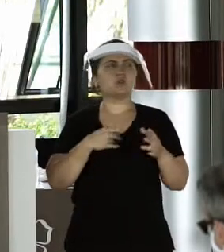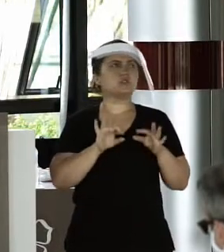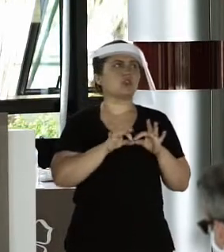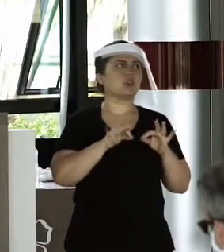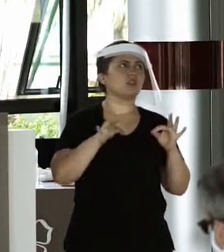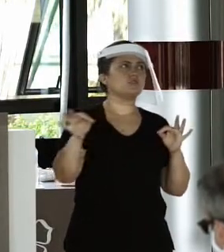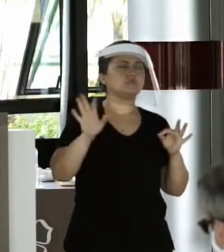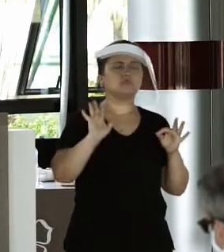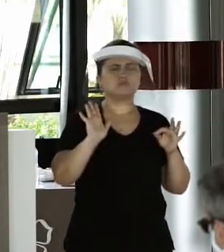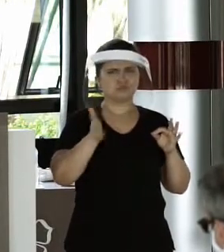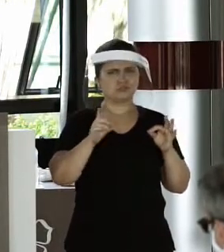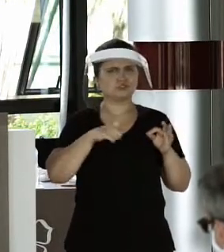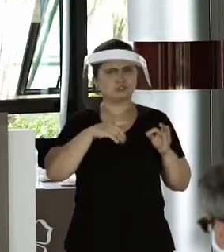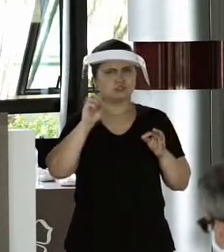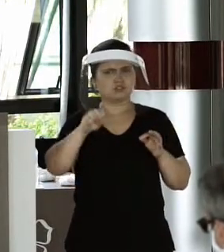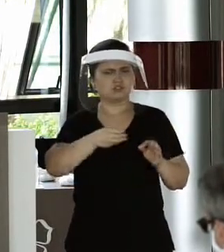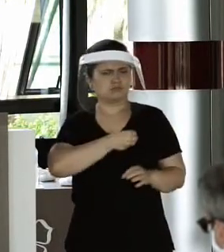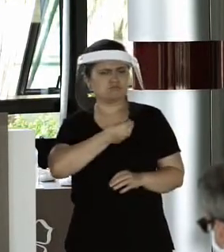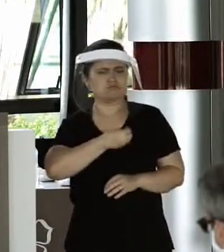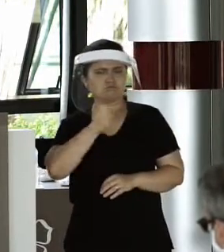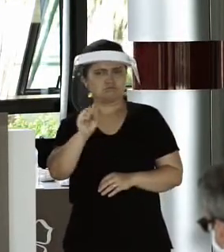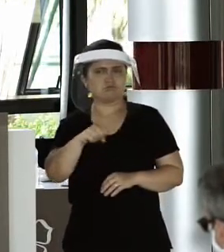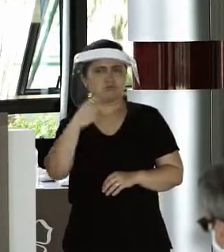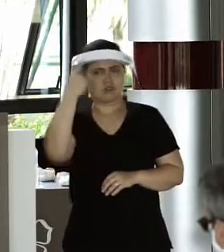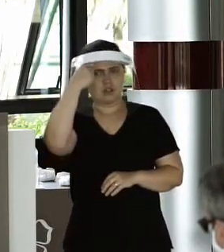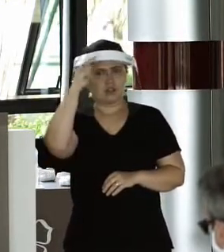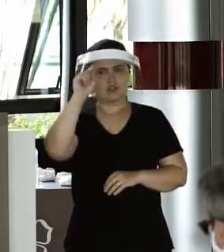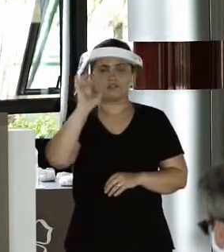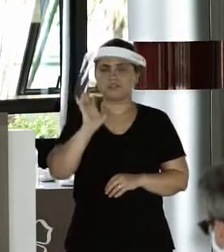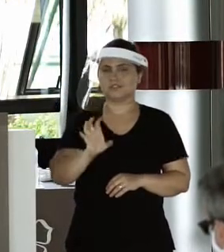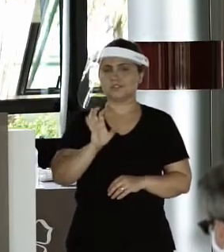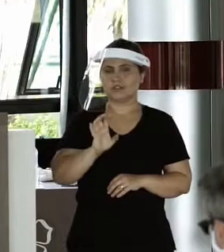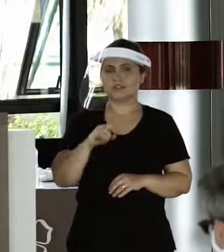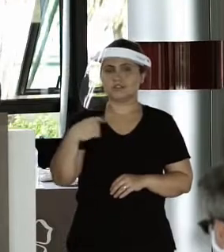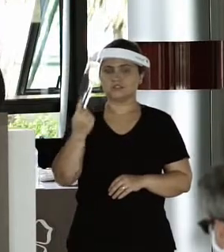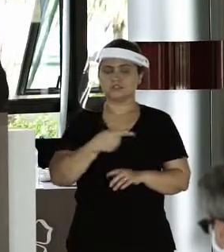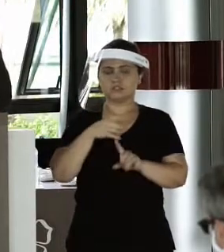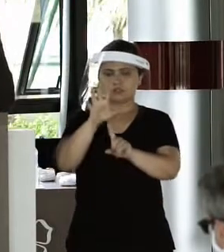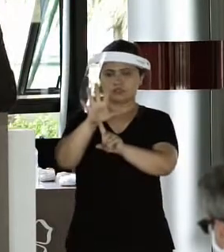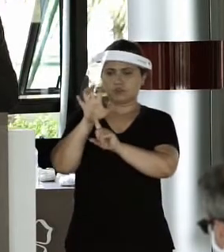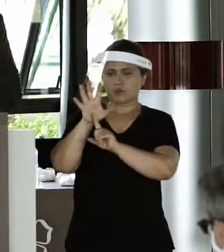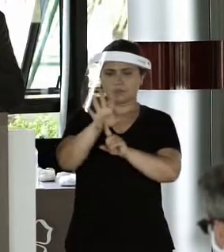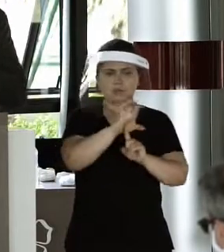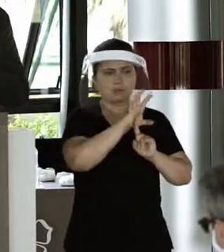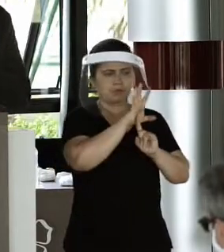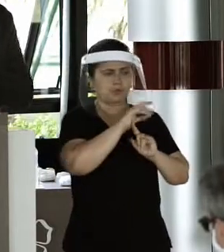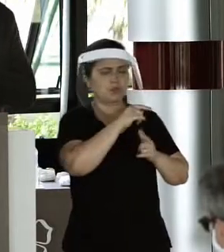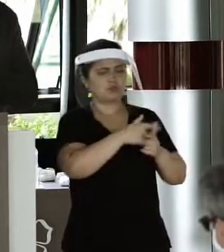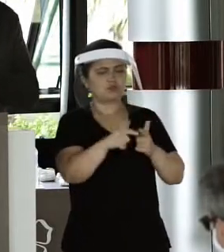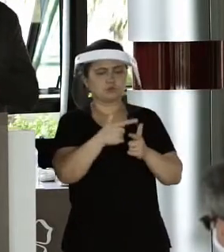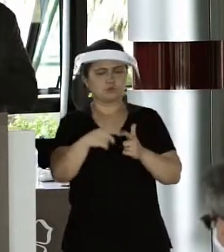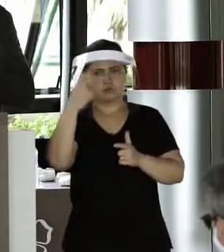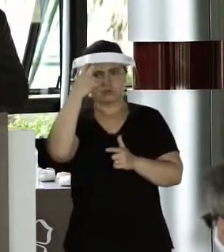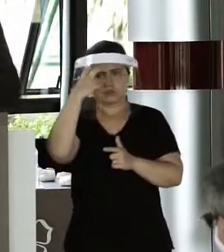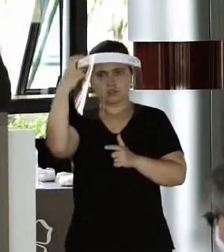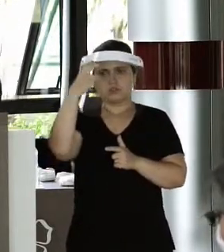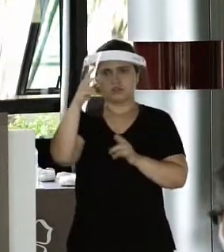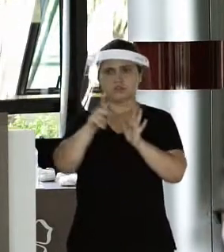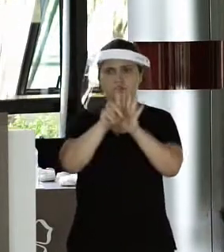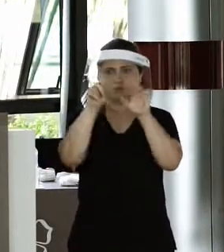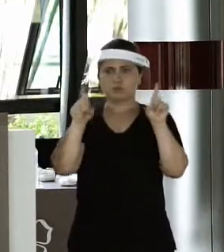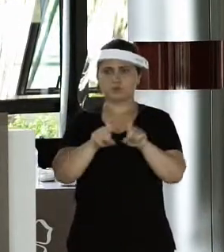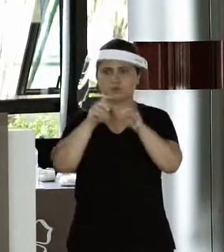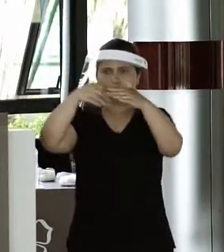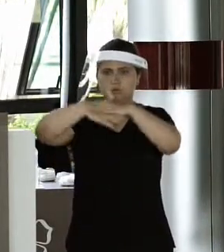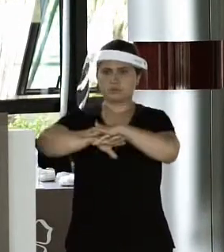distante, não. Isso já existe. E a ideia é justamente, ele já capta os problemas, e aí na inteligência artificial dele,